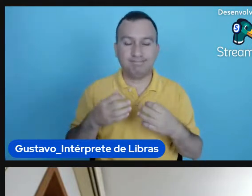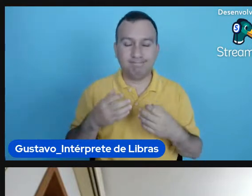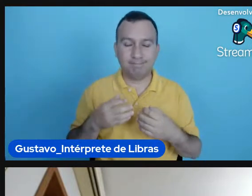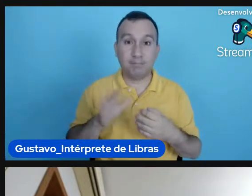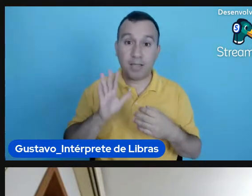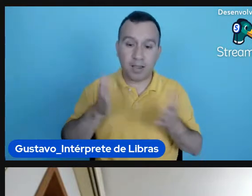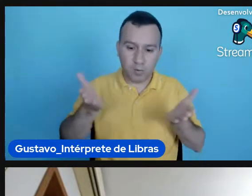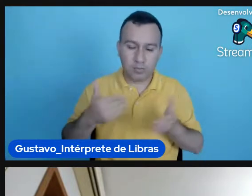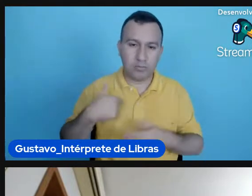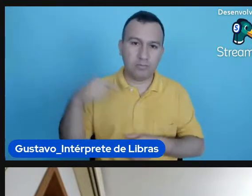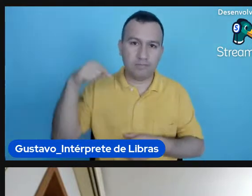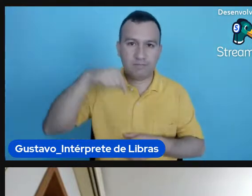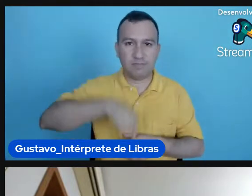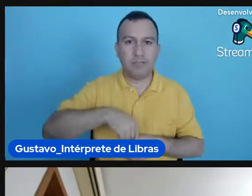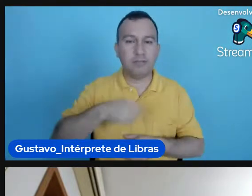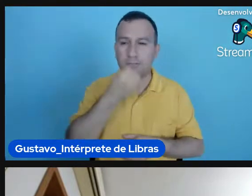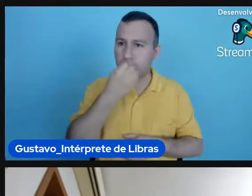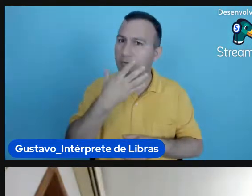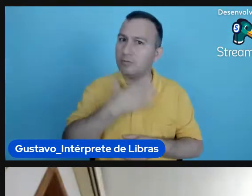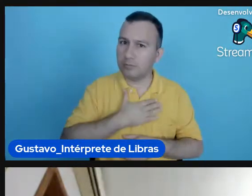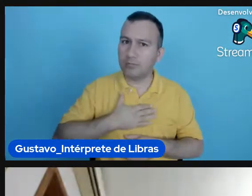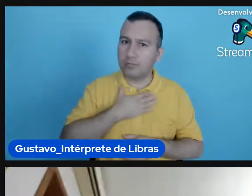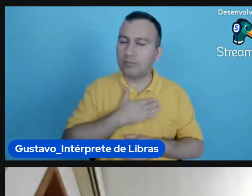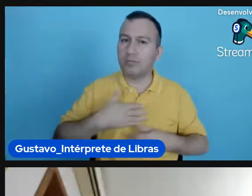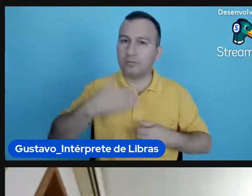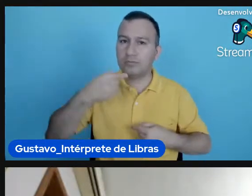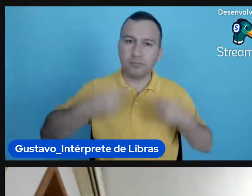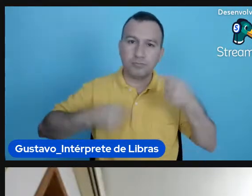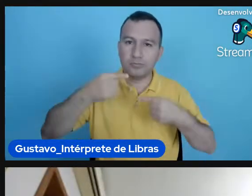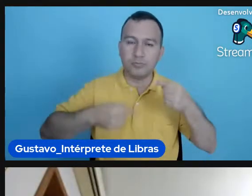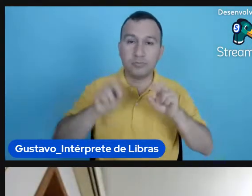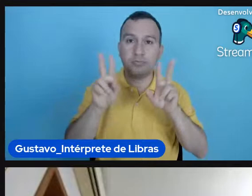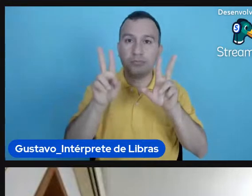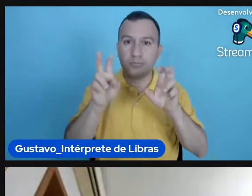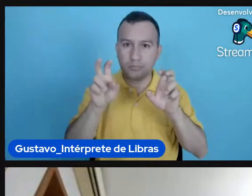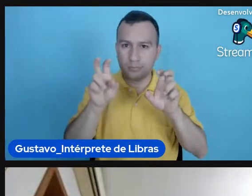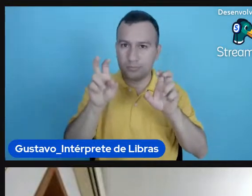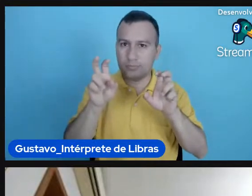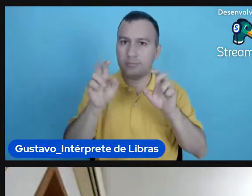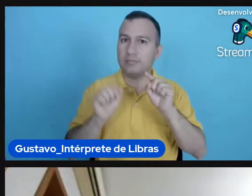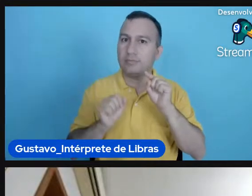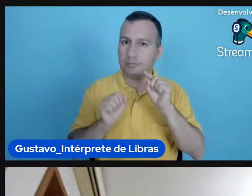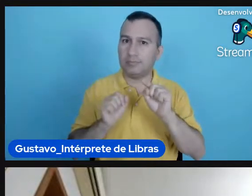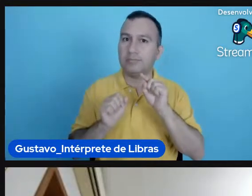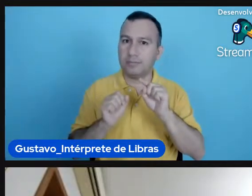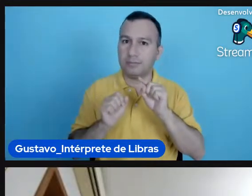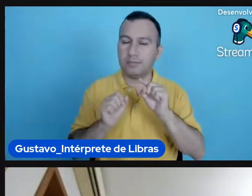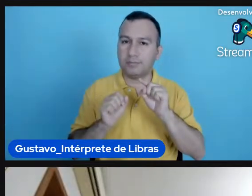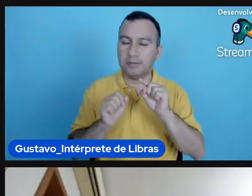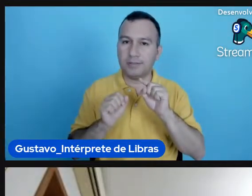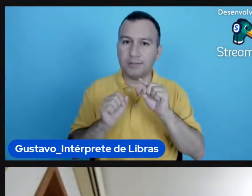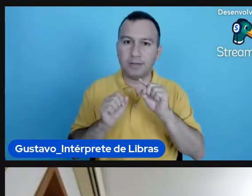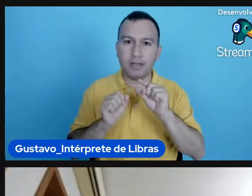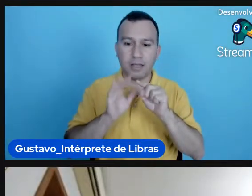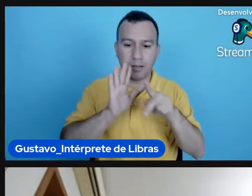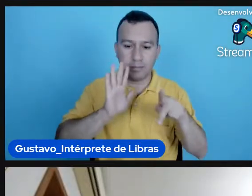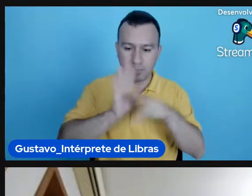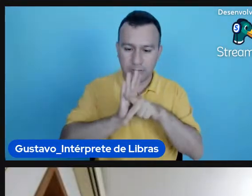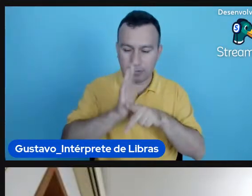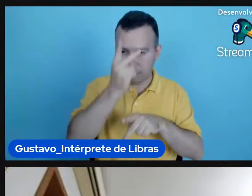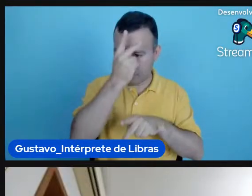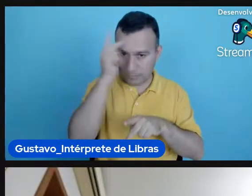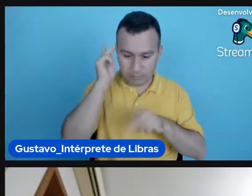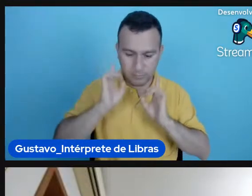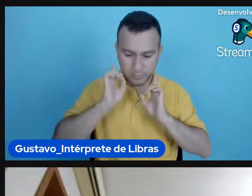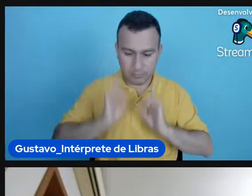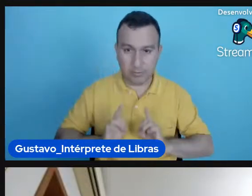uma temática que é importante a gente frisar. Não é uma temática das pessoas com deficiência, das pessoas